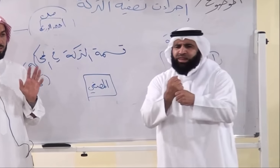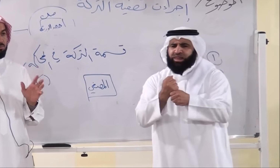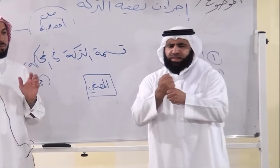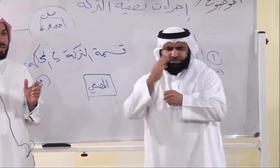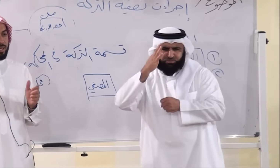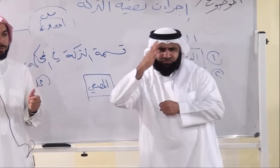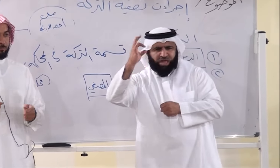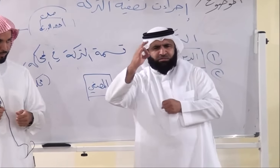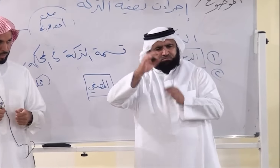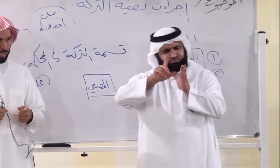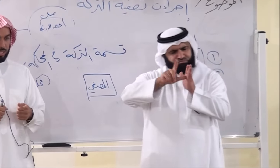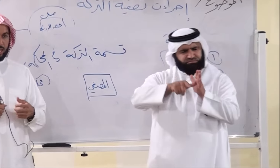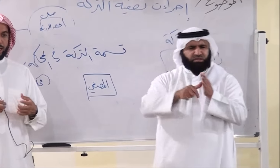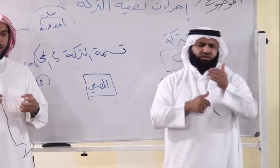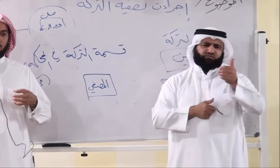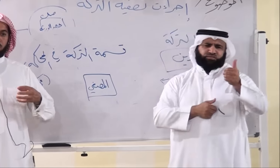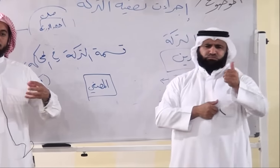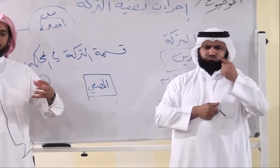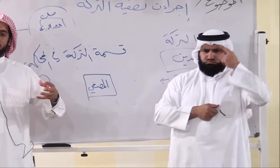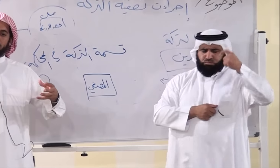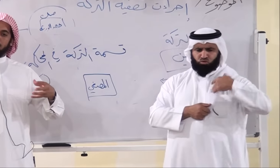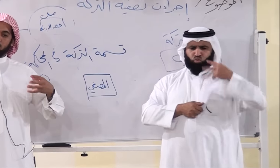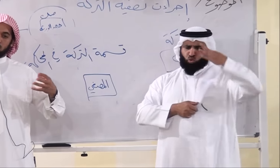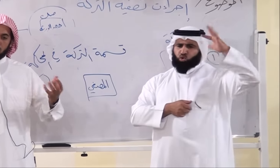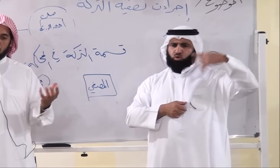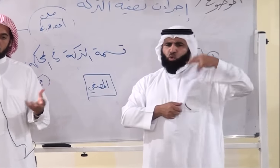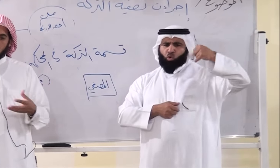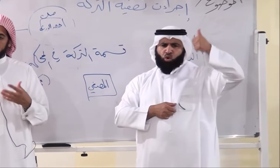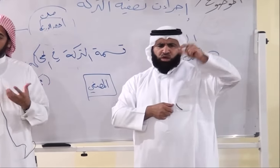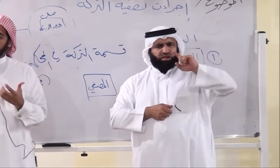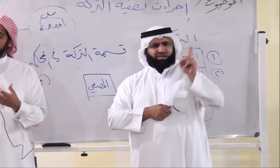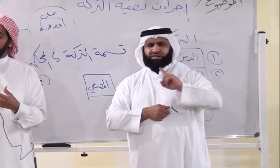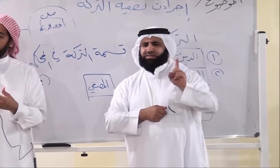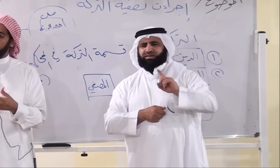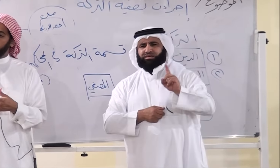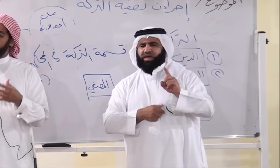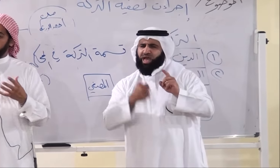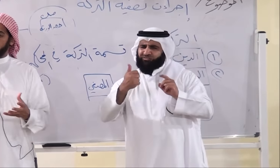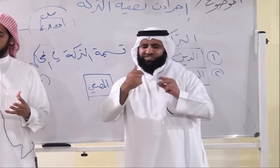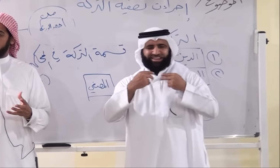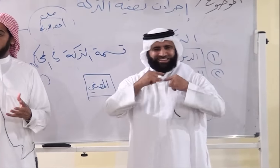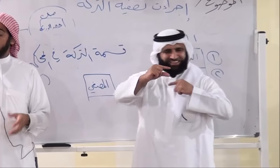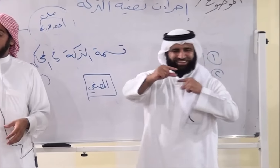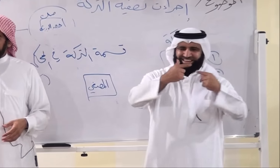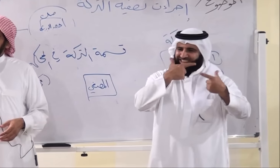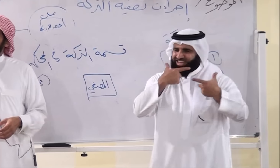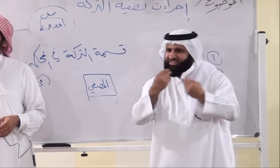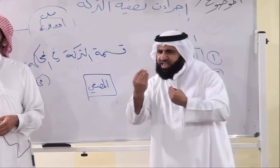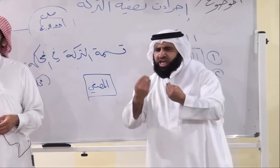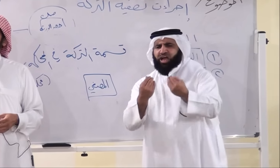بحكمة، بمعنى حاول أن خط التواصل بينك وبين الورثة يكون فيه ود،